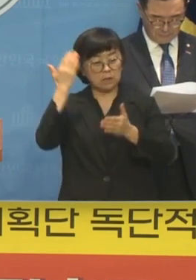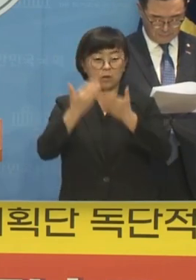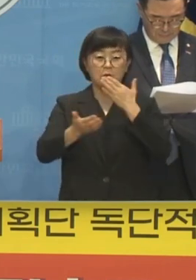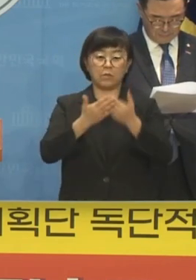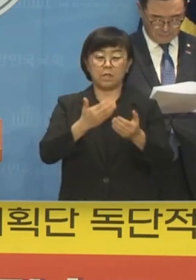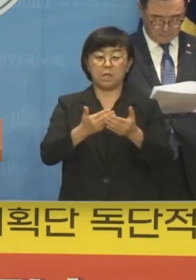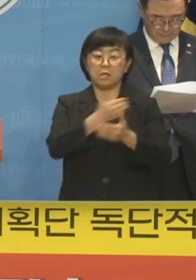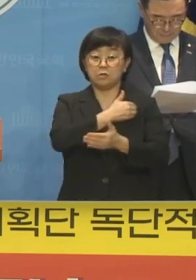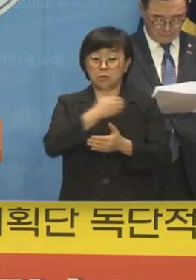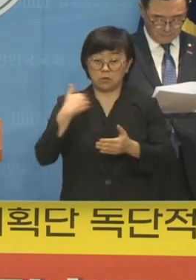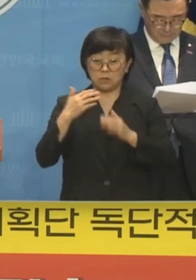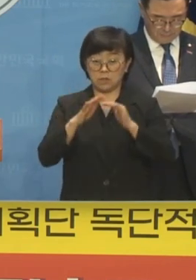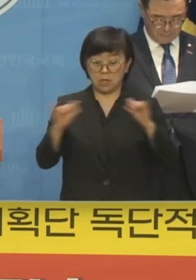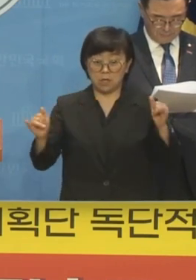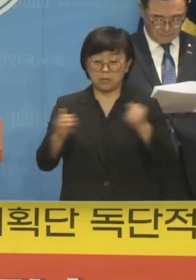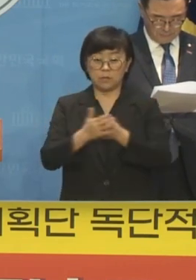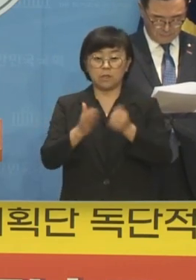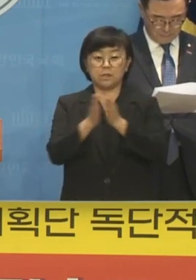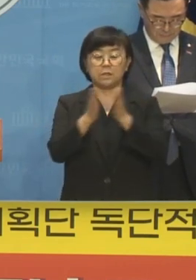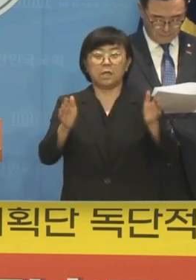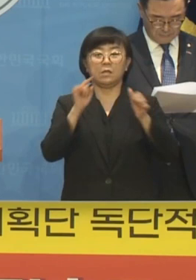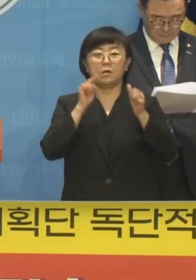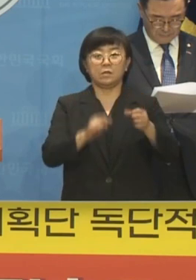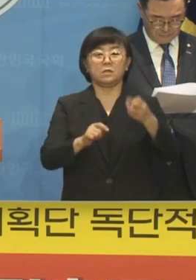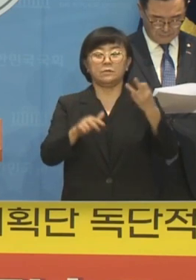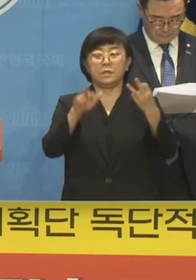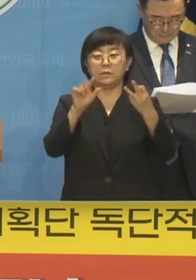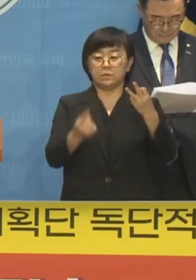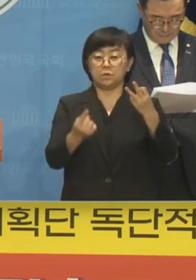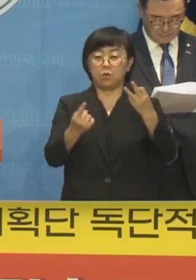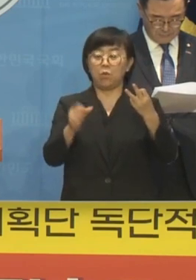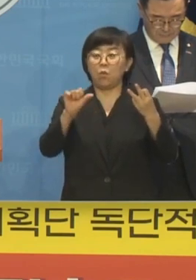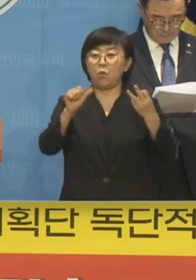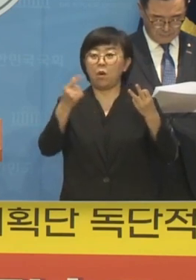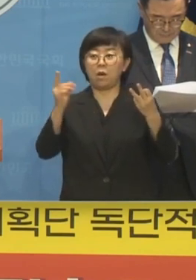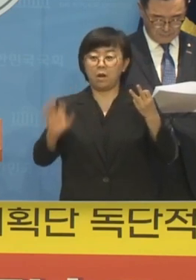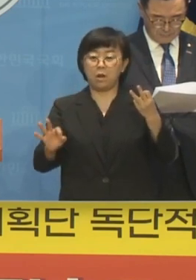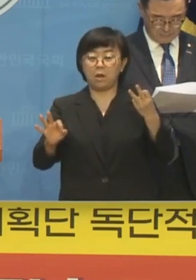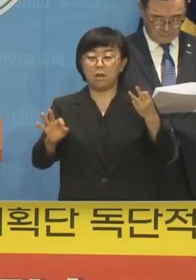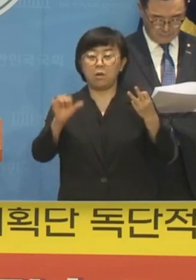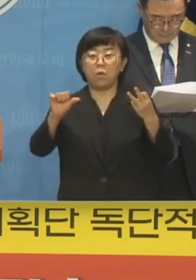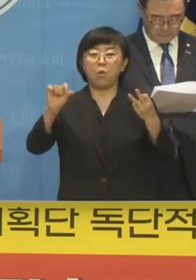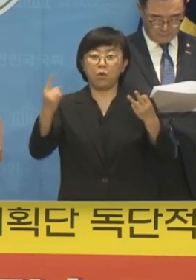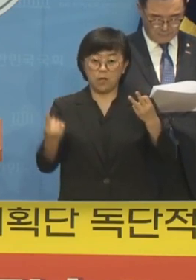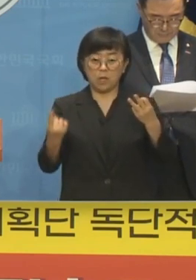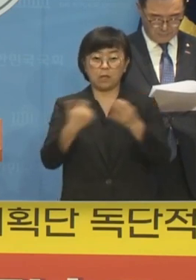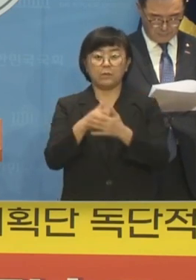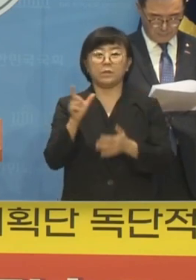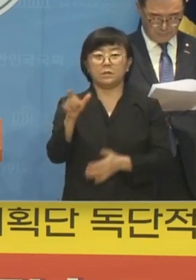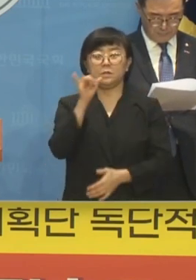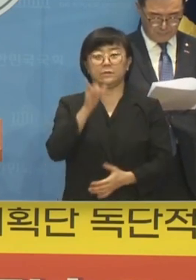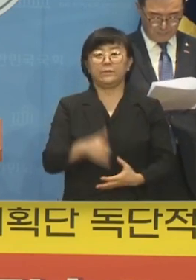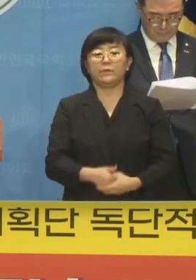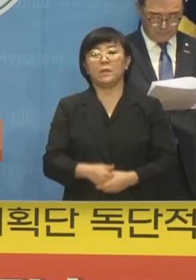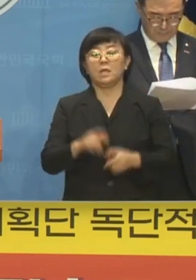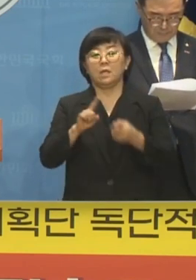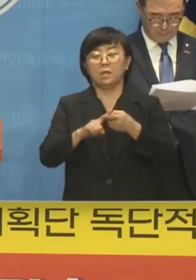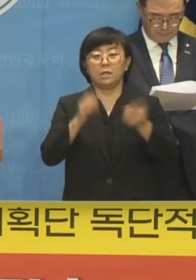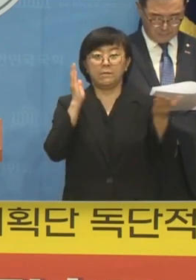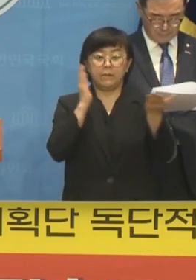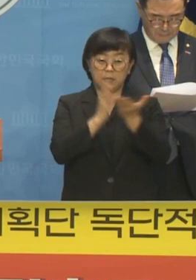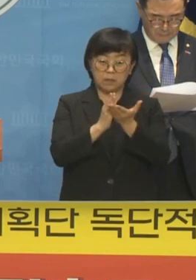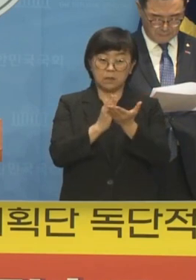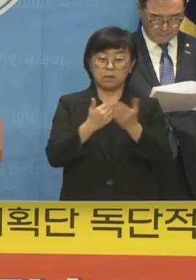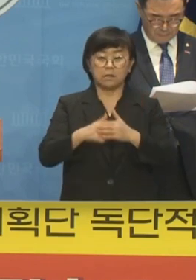풍부한 사람이라고 시행령 제13조 제5항 제5호에 명시되어 있습니다. 이에